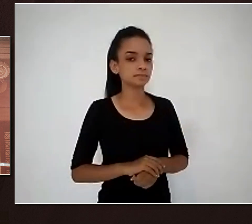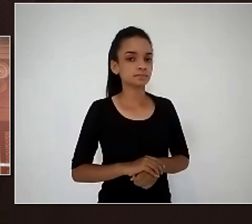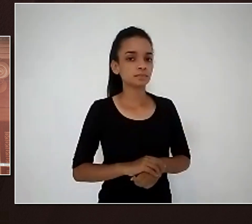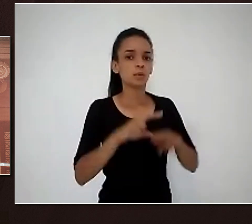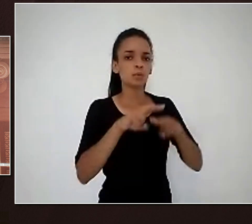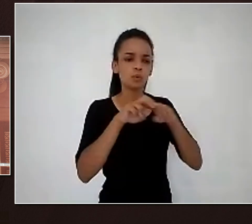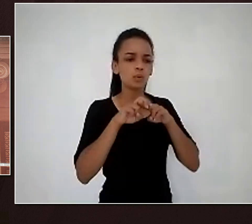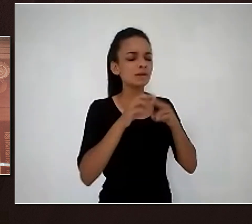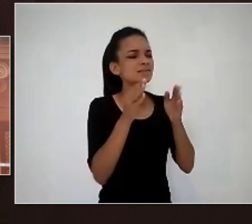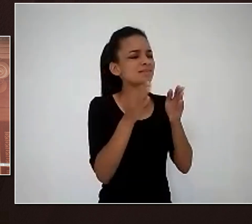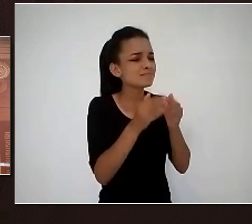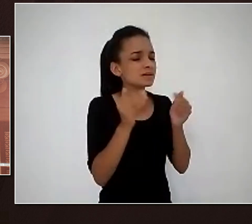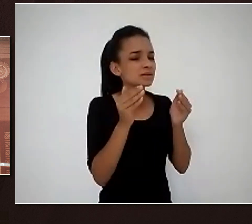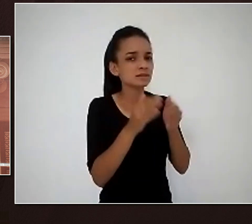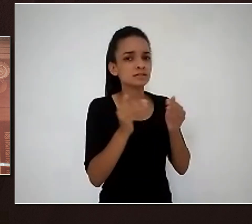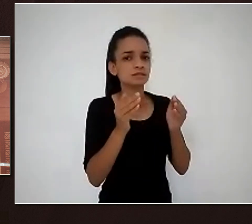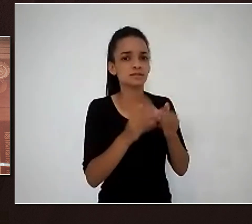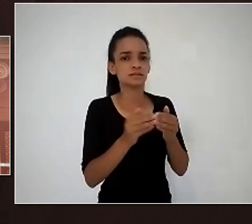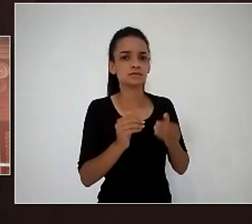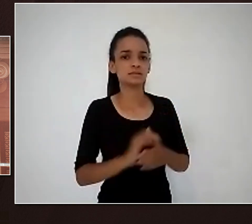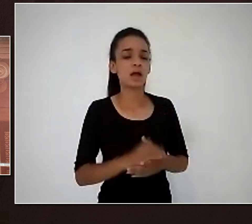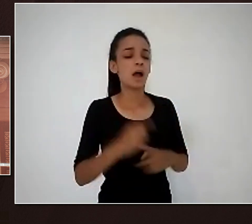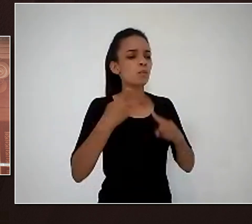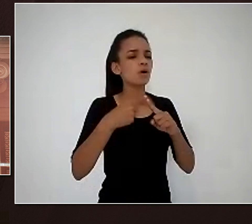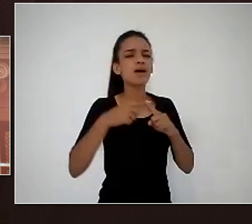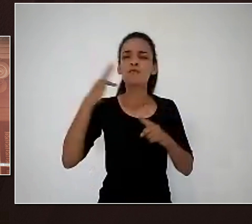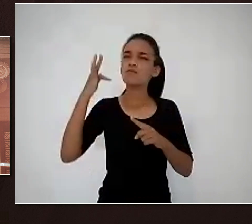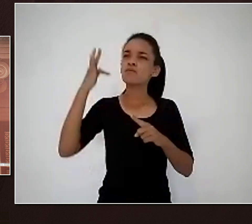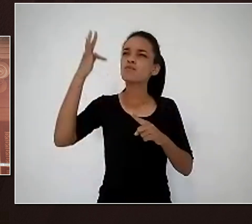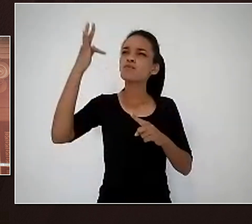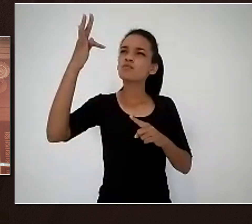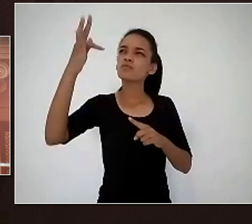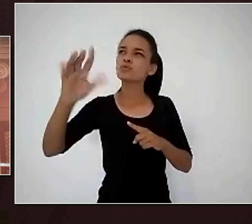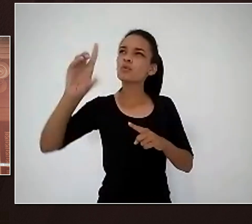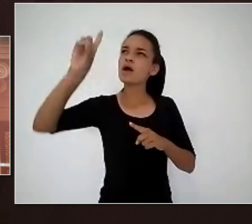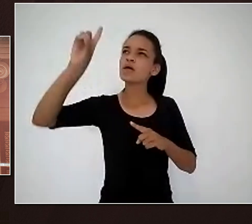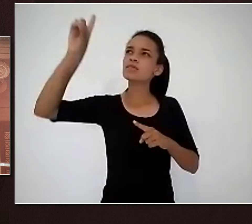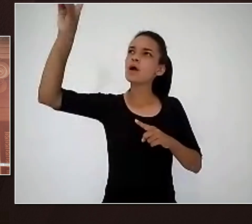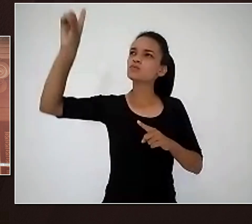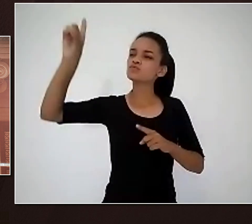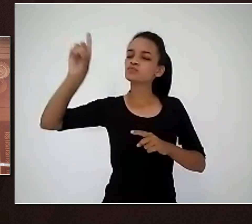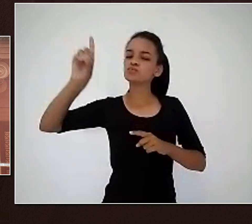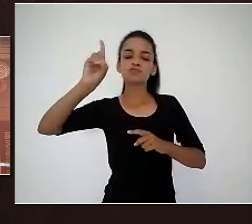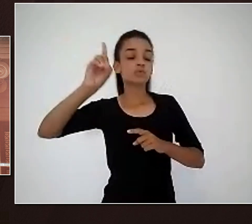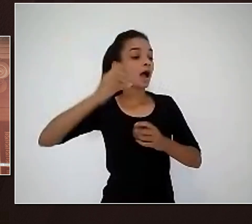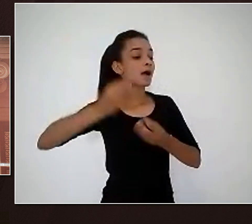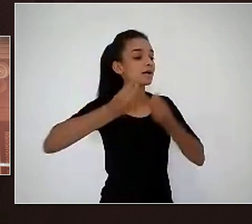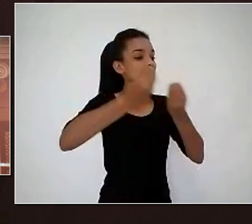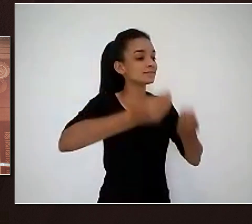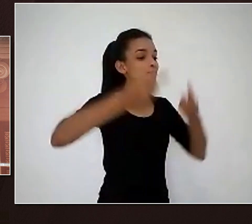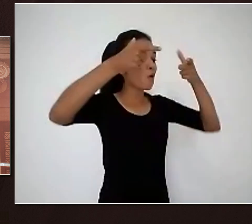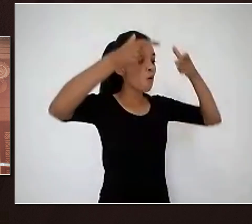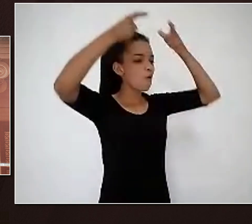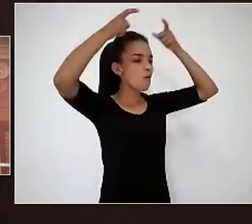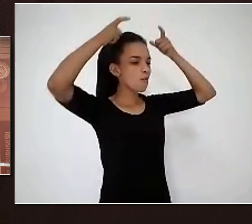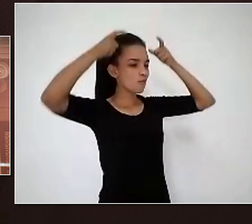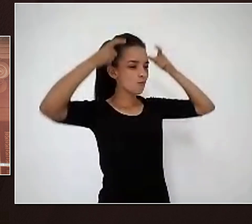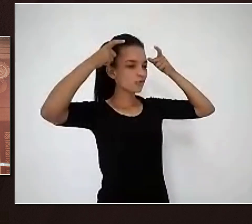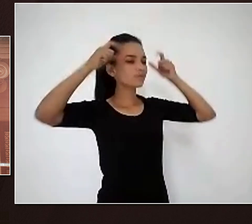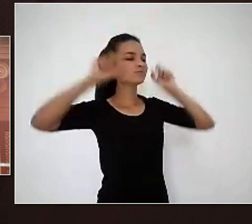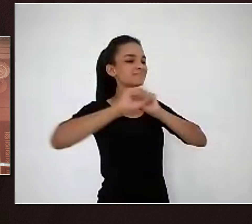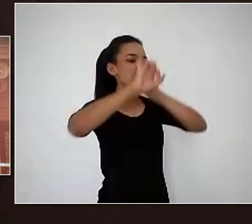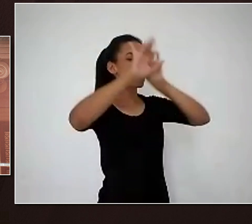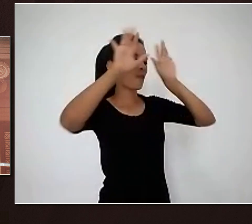se manifestar, recebereis a imarcessível coroa da glória. Portanto,